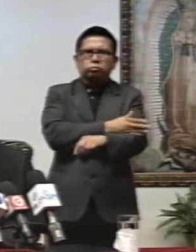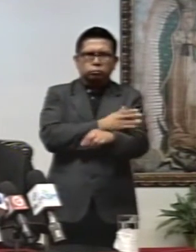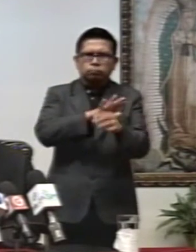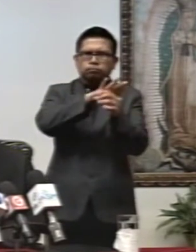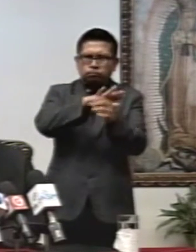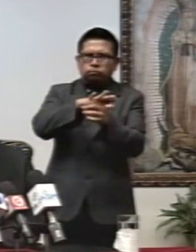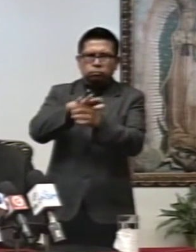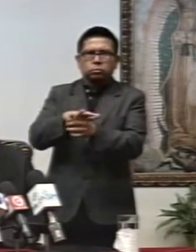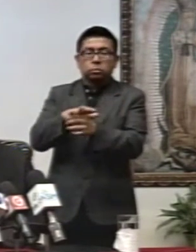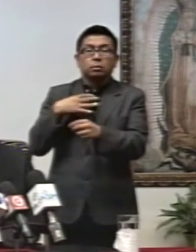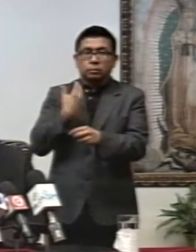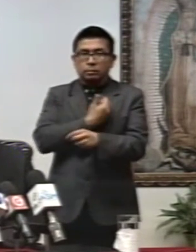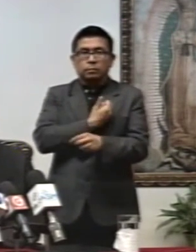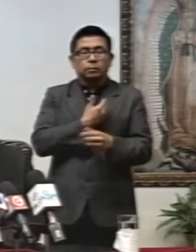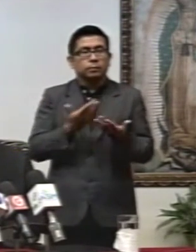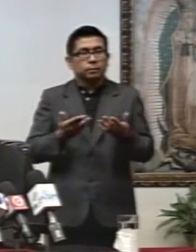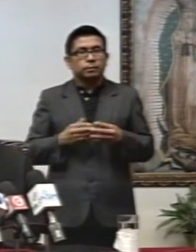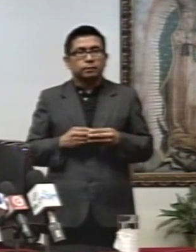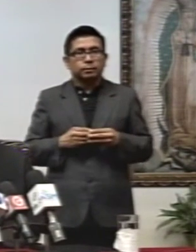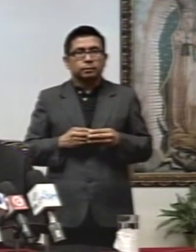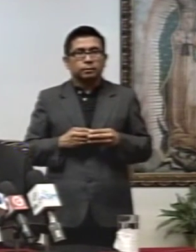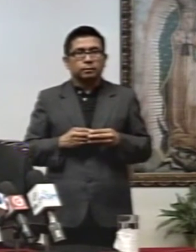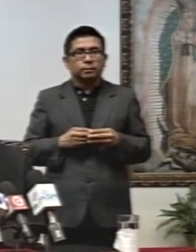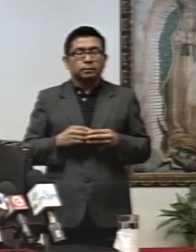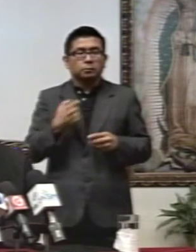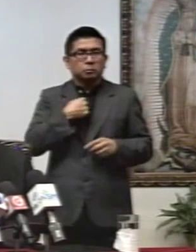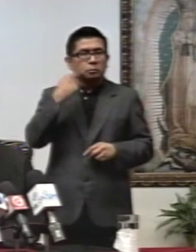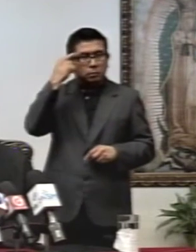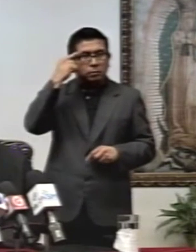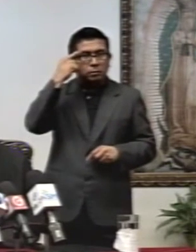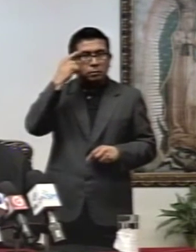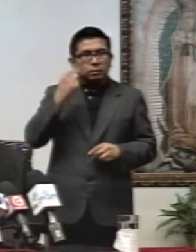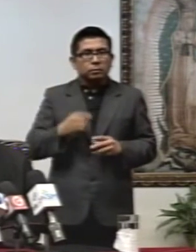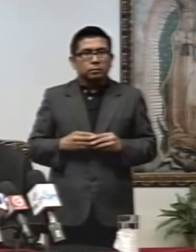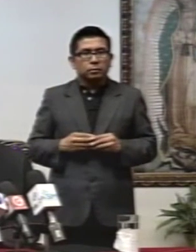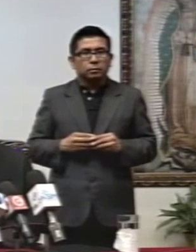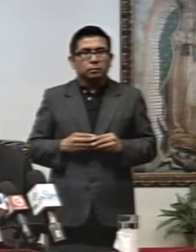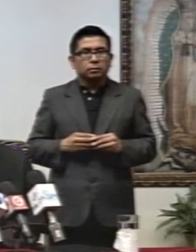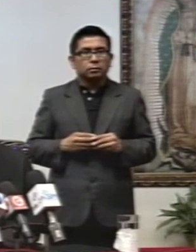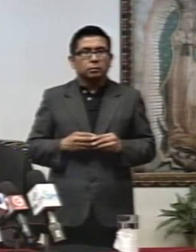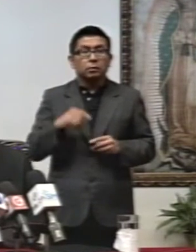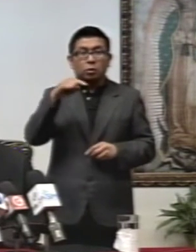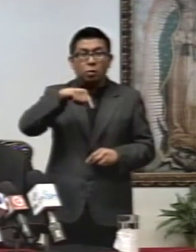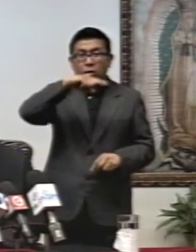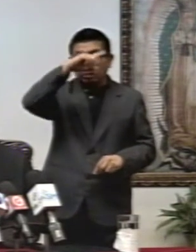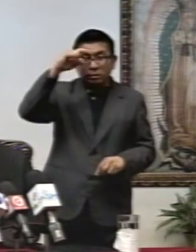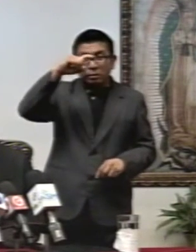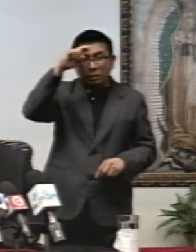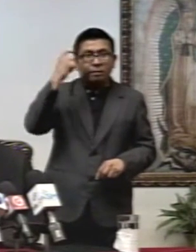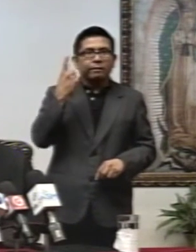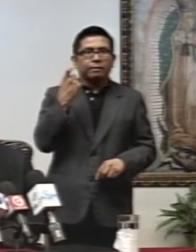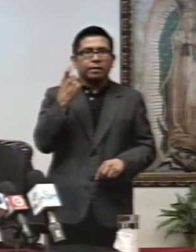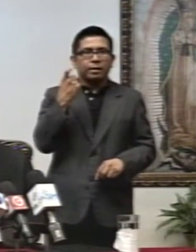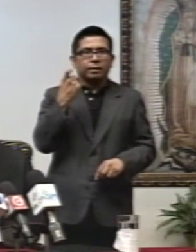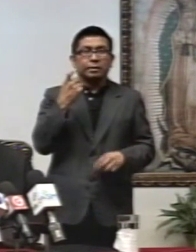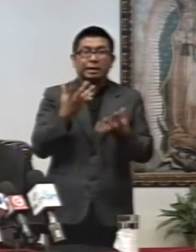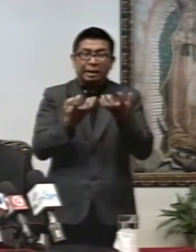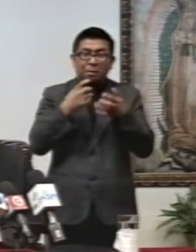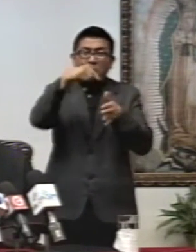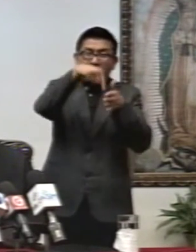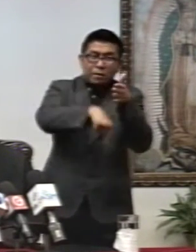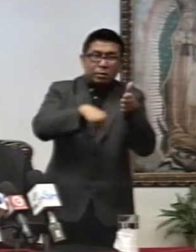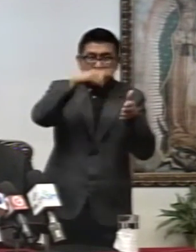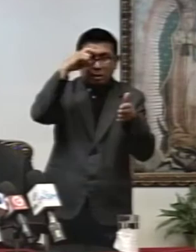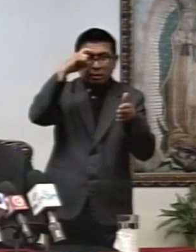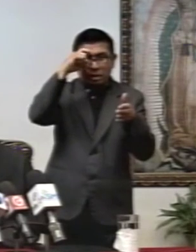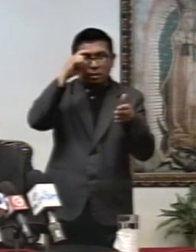pero no son suficientes. Y me parece que no se está trabajando como se quisiera en